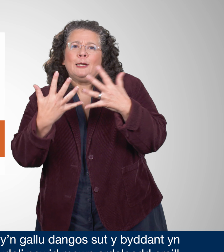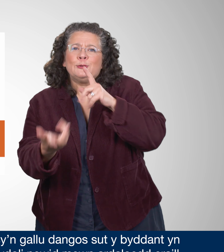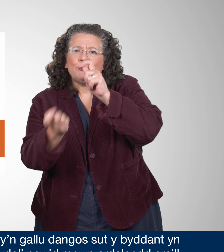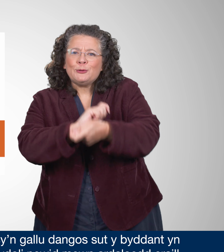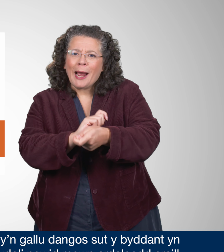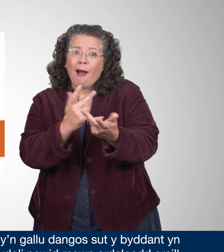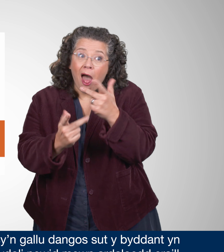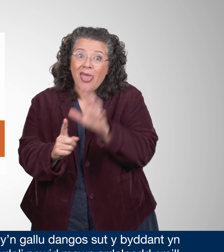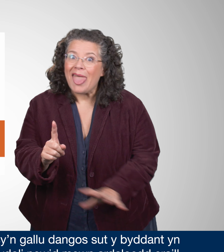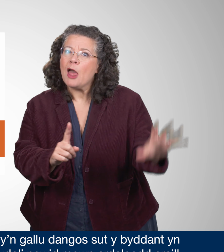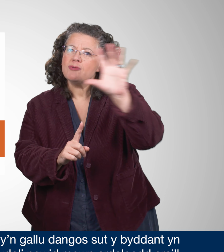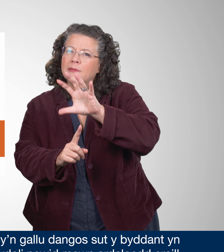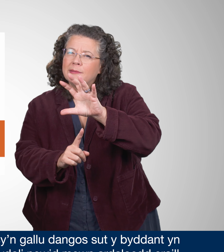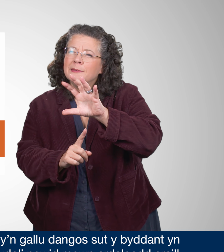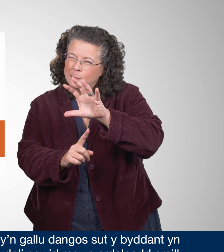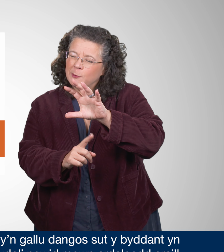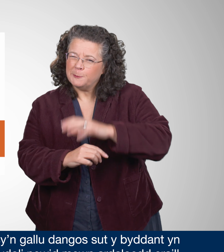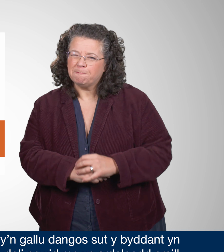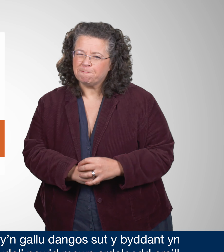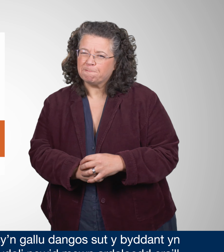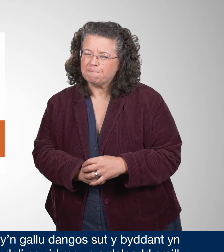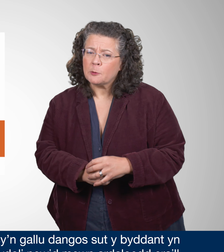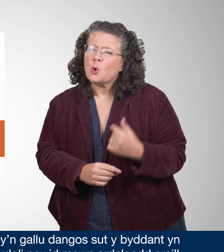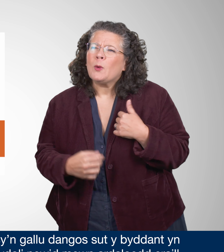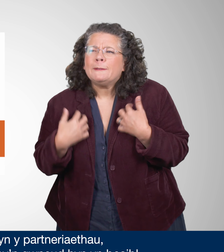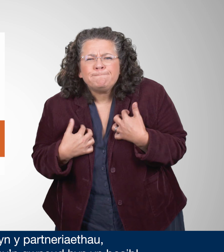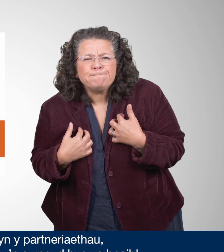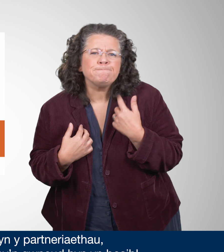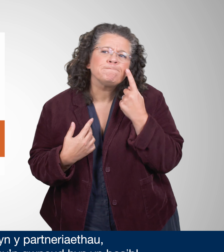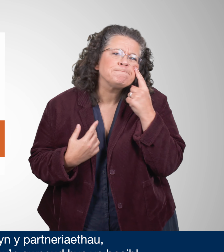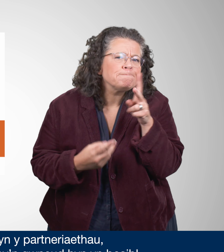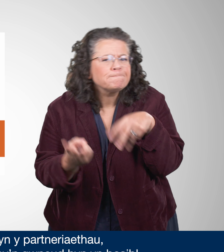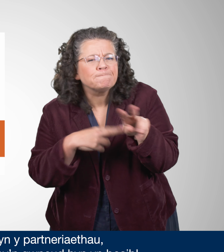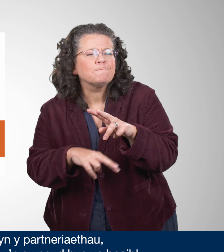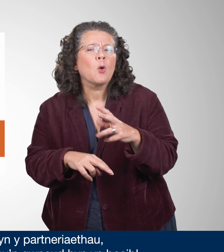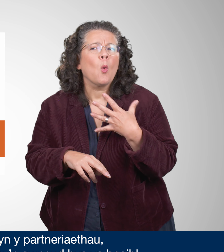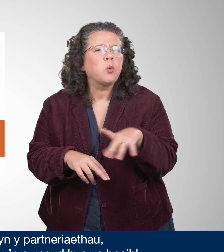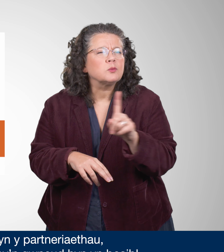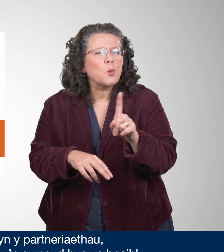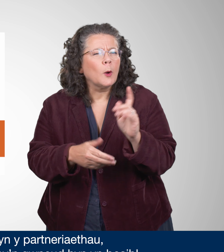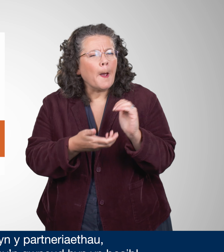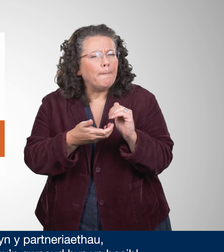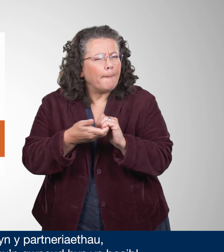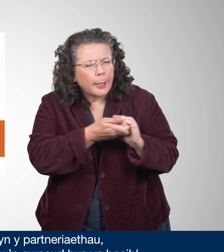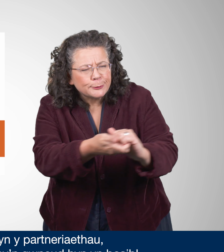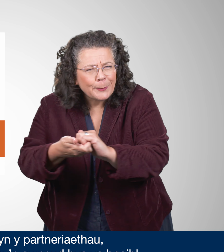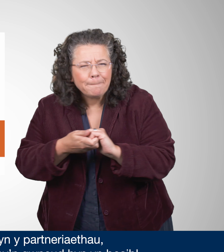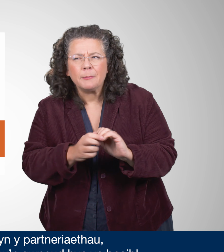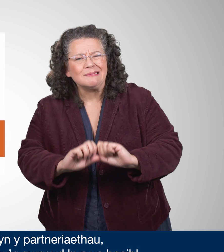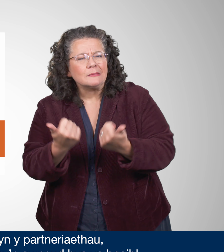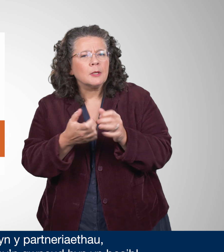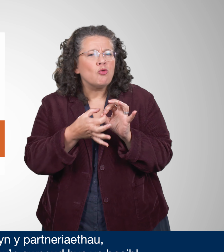ysbrydoli newid mewn ardaloedd eraill. Mae diddordeb gennym yn